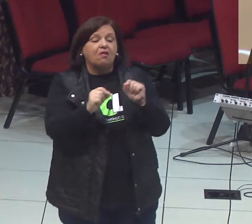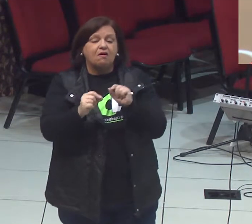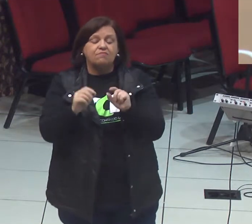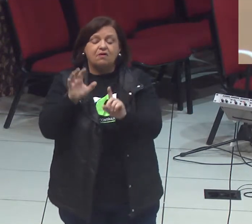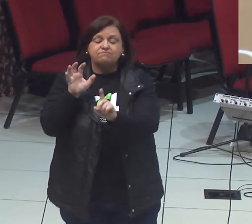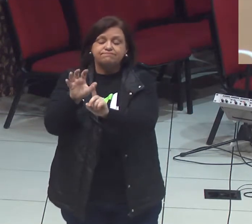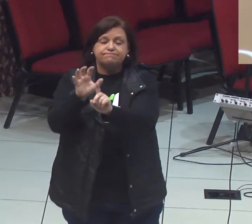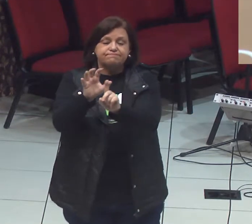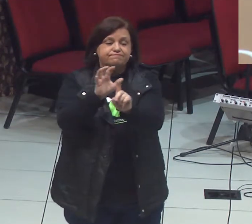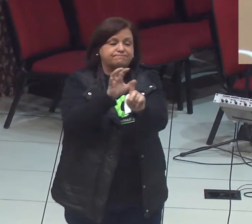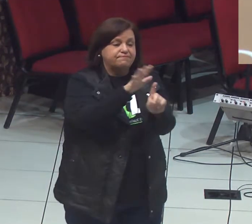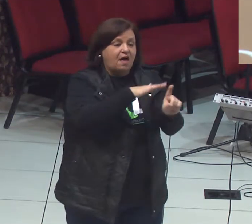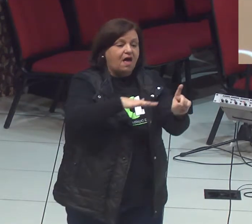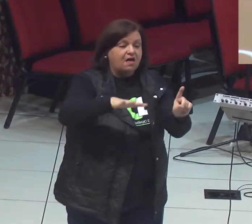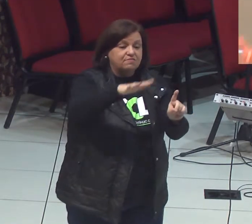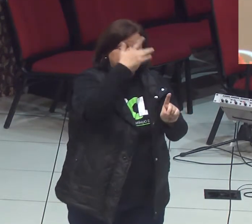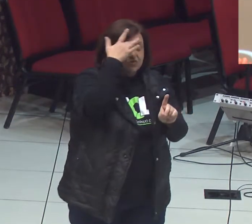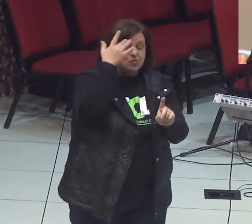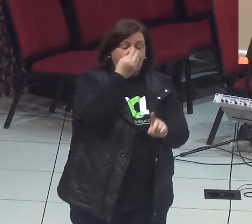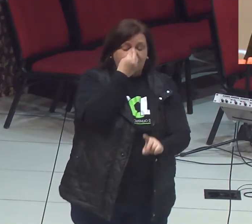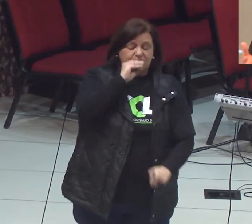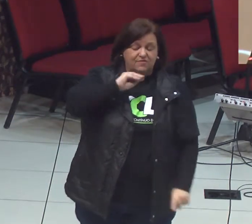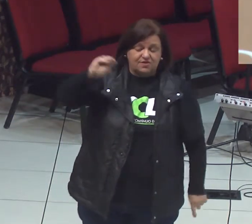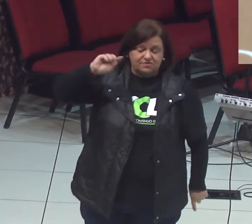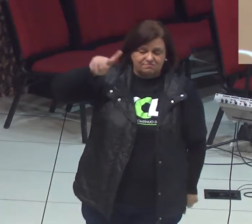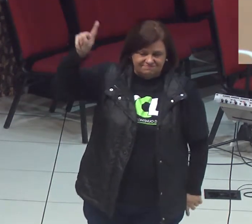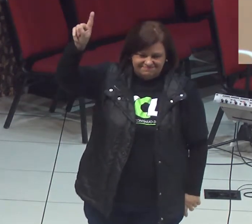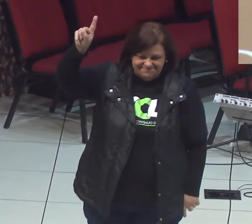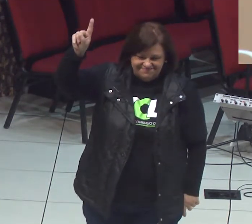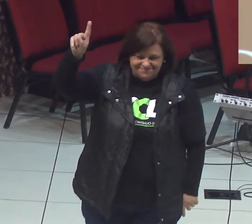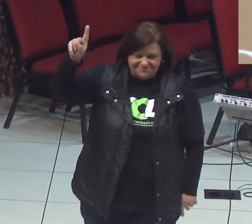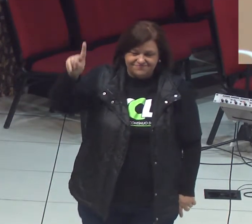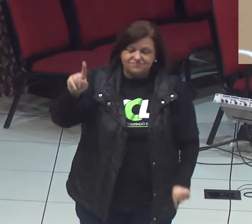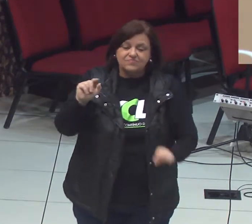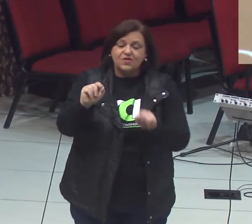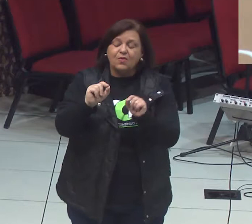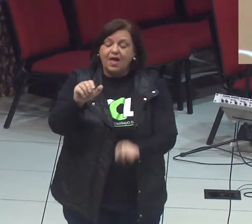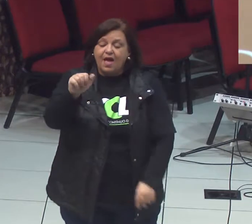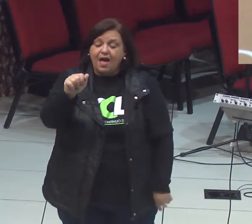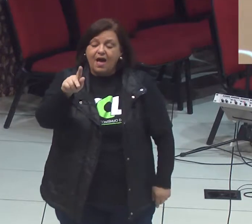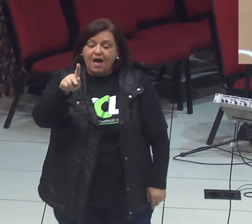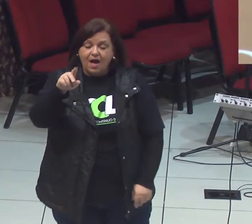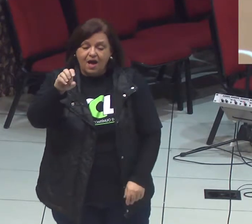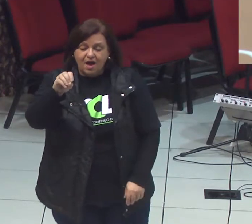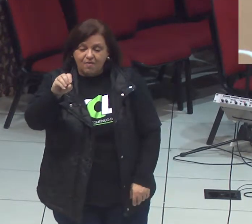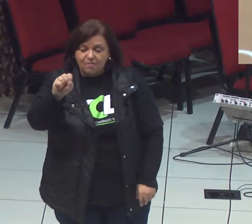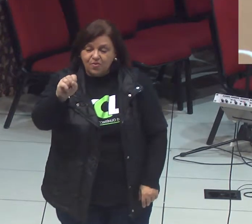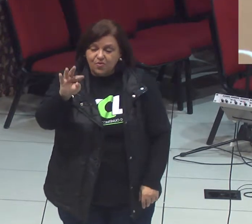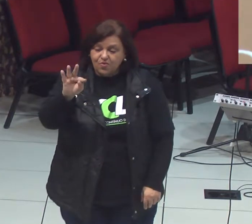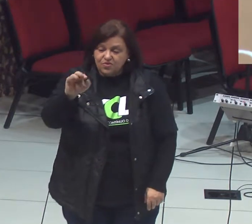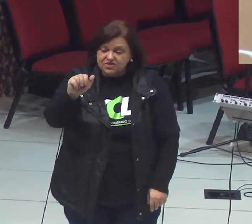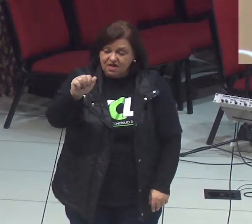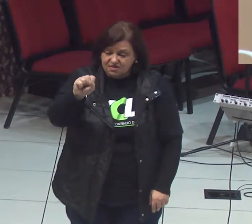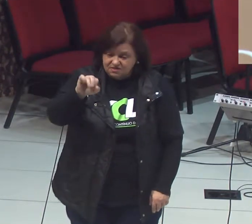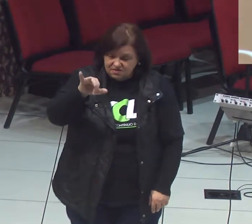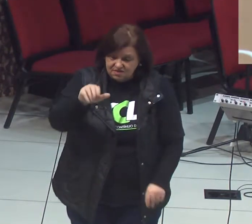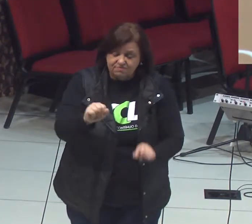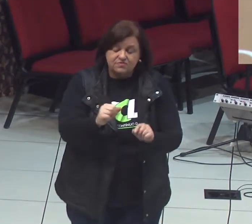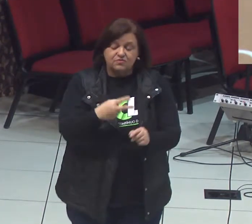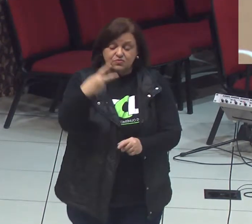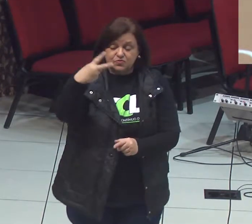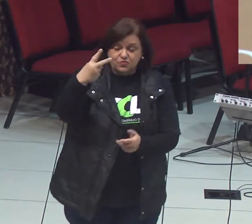outra questão que é bastante importante, não só a apostasia, que eu e você precisamos saber, o texto de 2